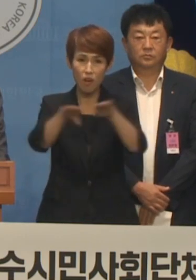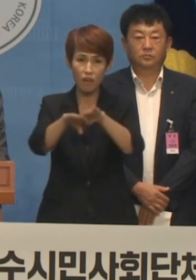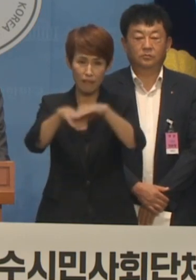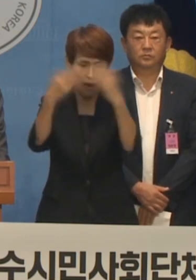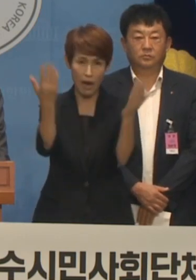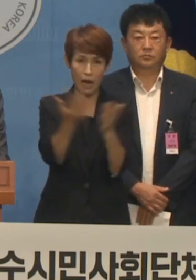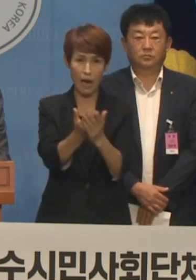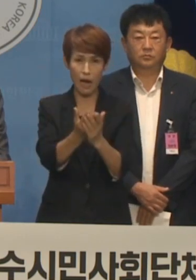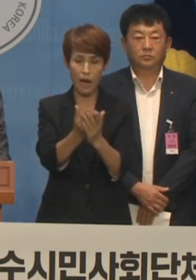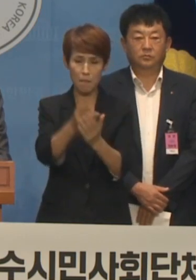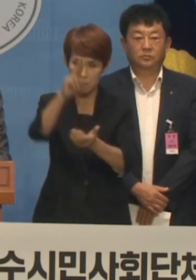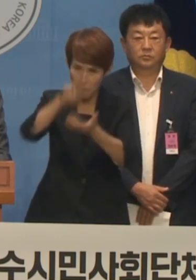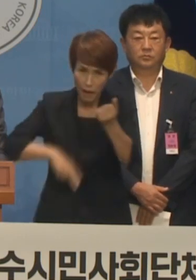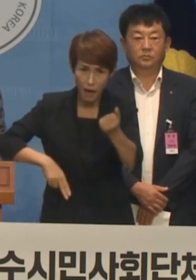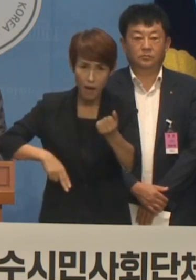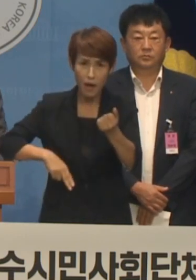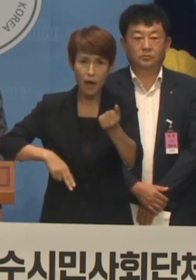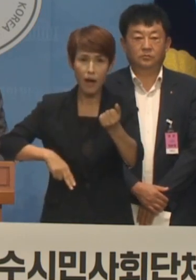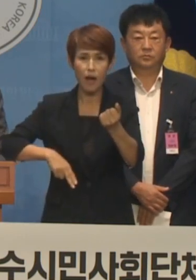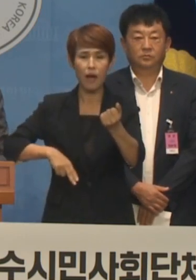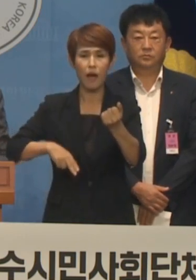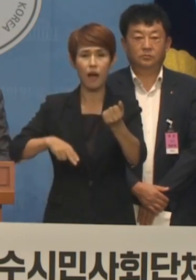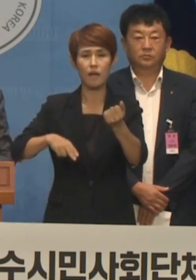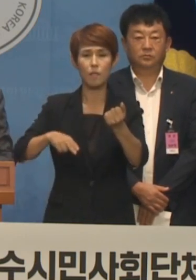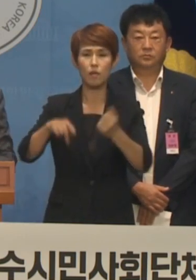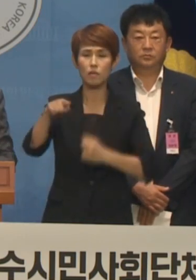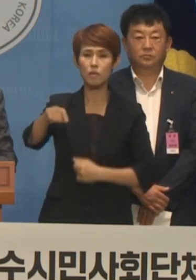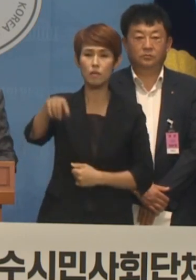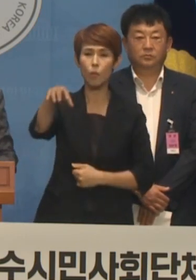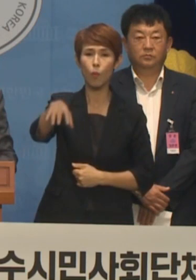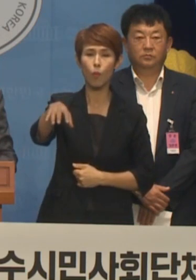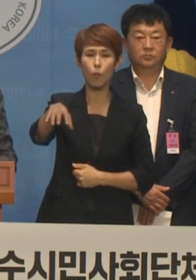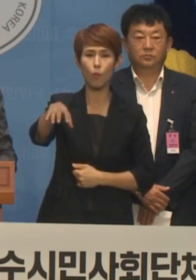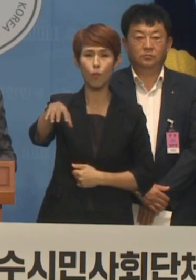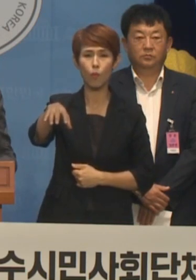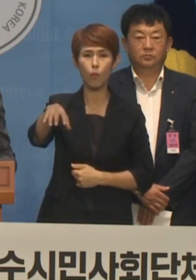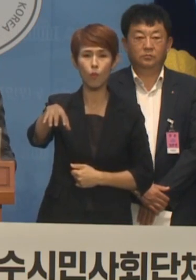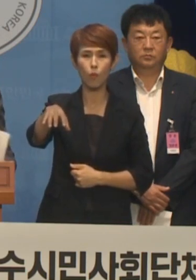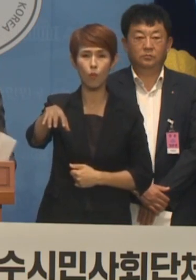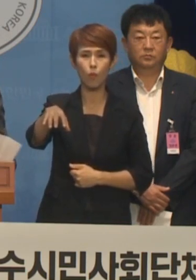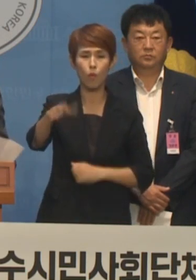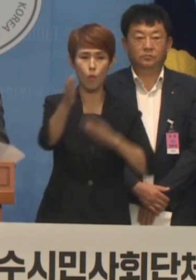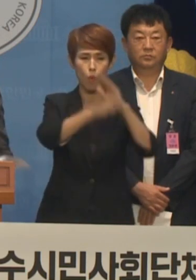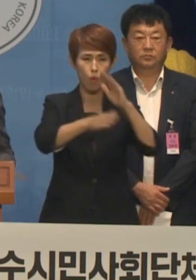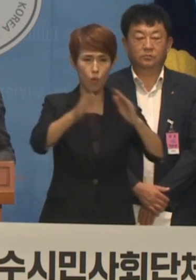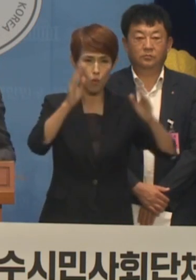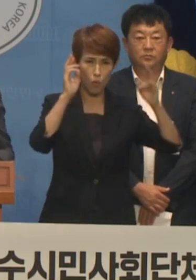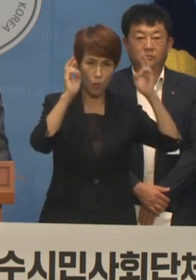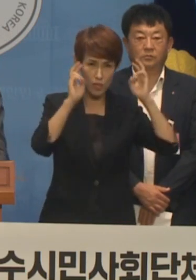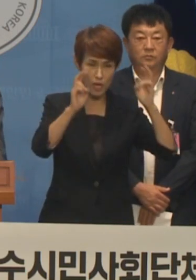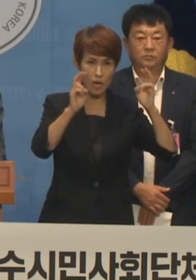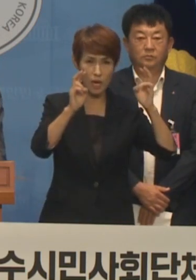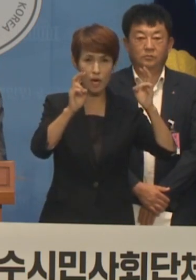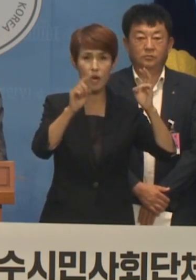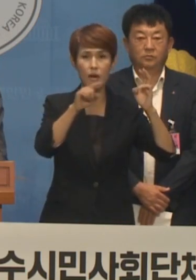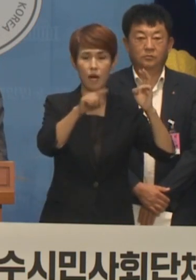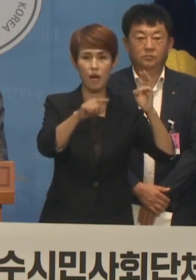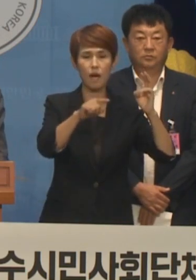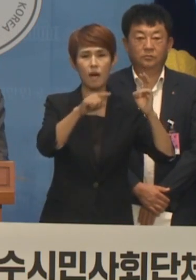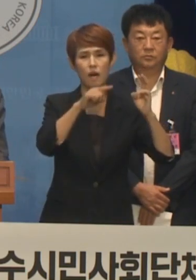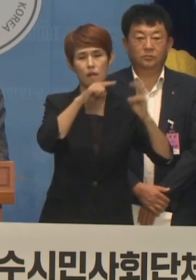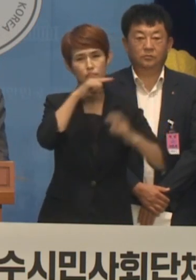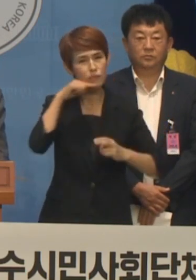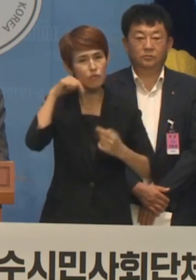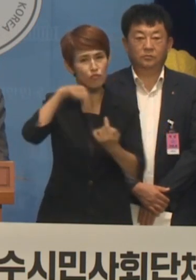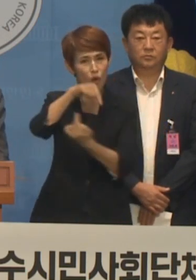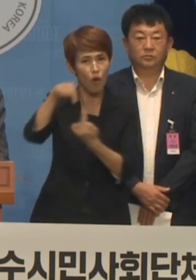몽땅 팔아치우든지 아니면 여수광양 항만공사의 고사를 감수하고 적자 운영을 하든